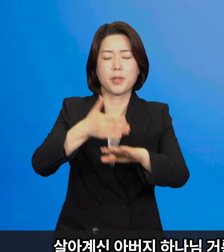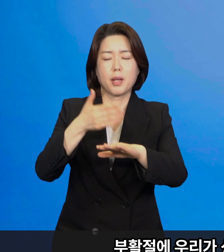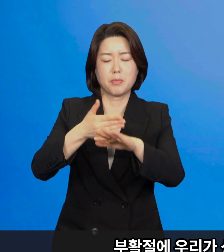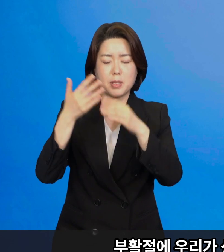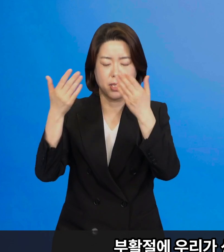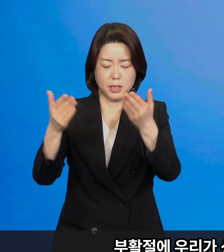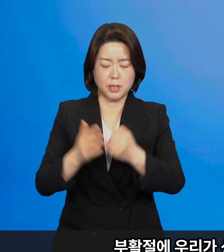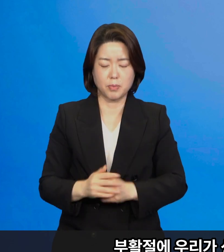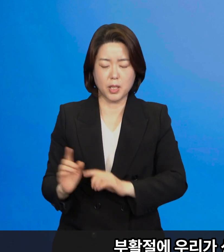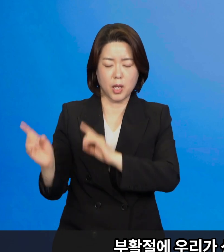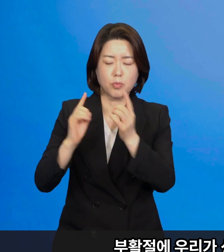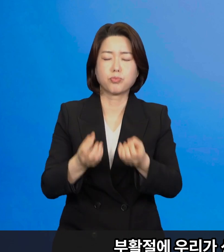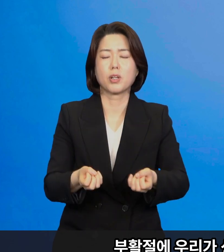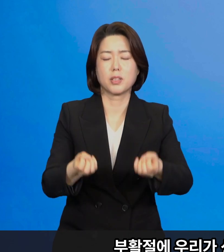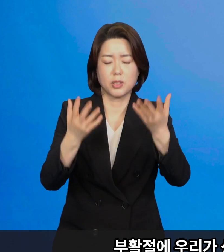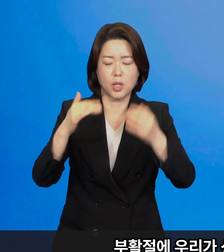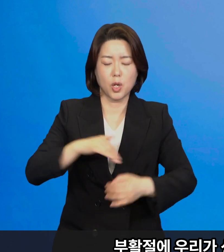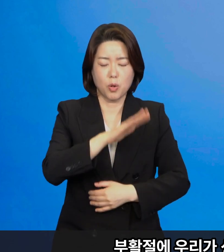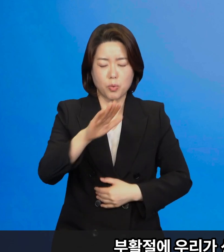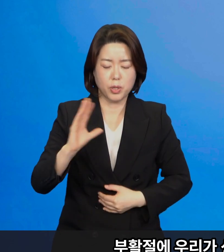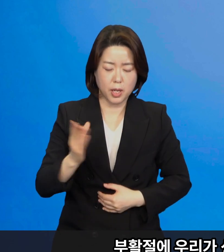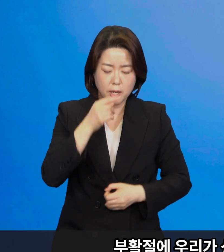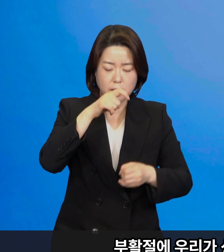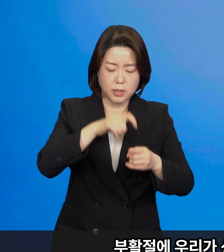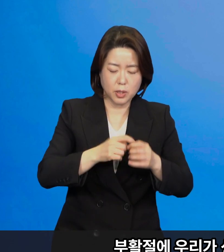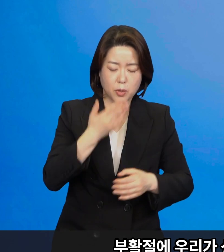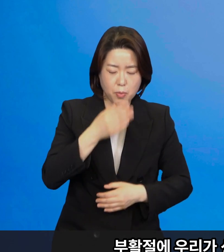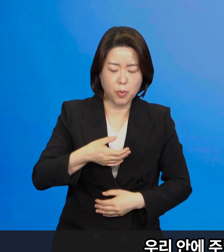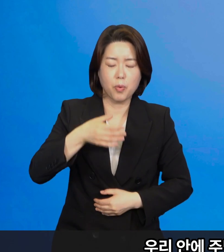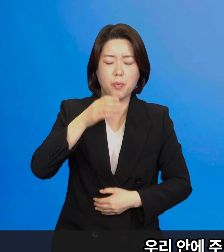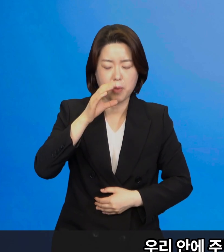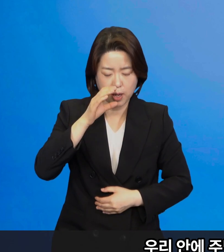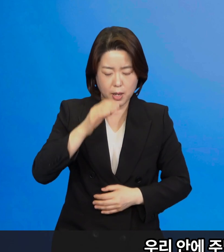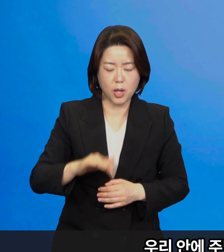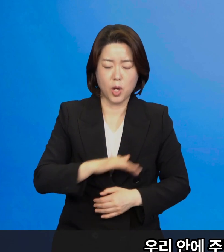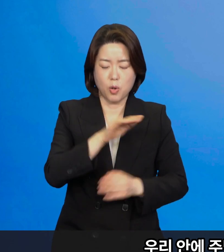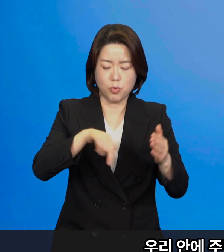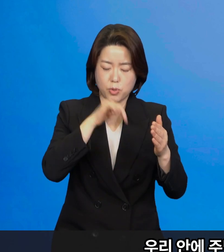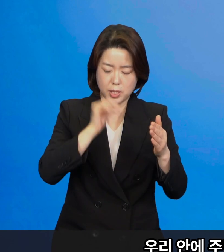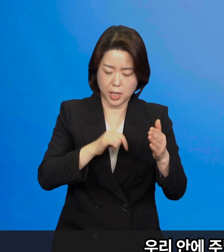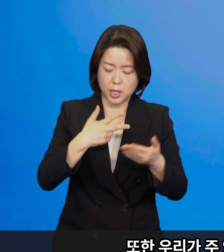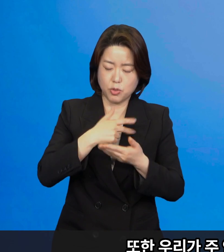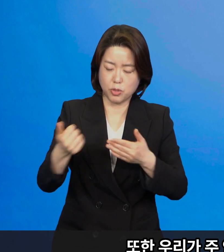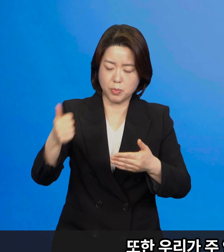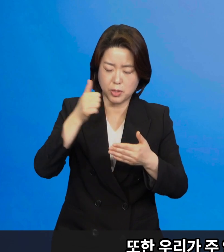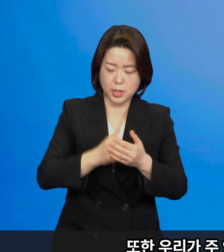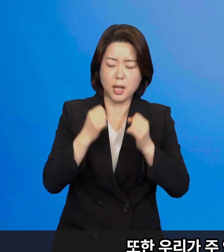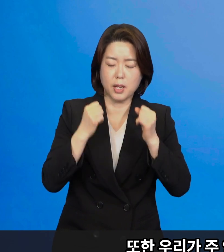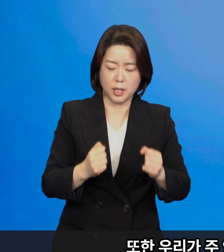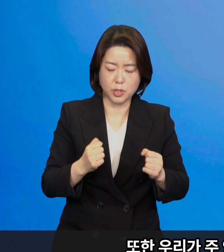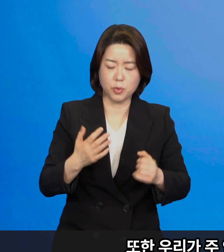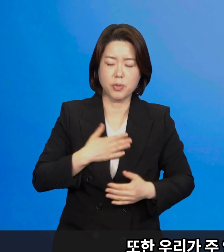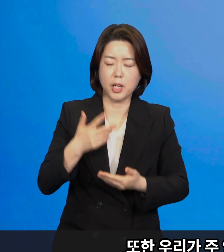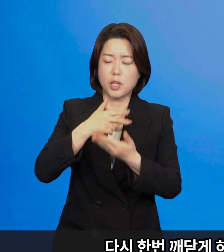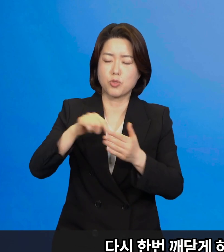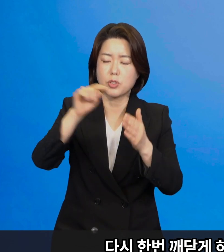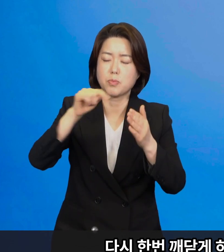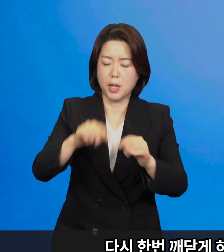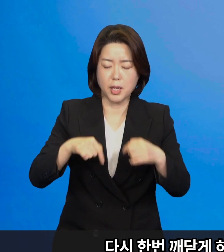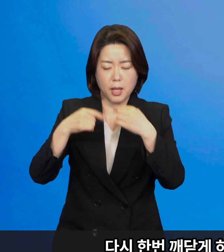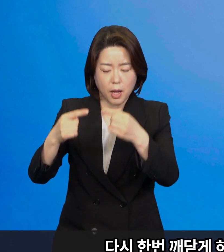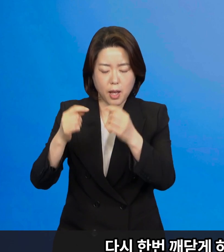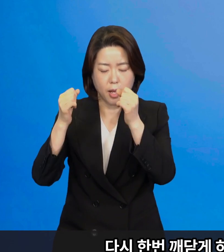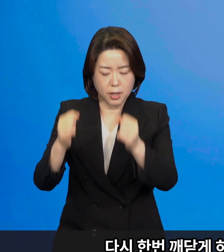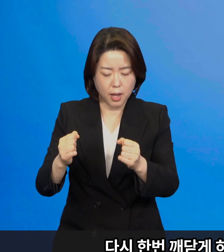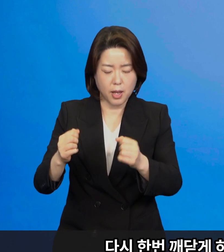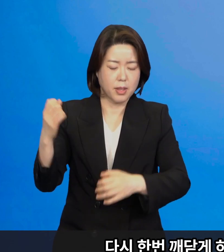감사합니다. 부활절에 우리가 성찬을 먹고 마심으로 우리 안에 주님이 살아계시며 또한 우리가 주 안에 거하고 있음을 다시